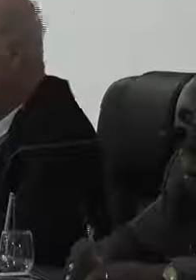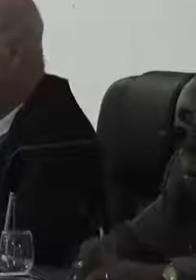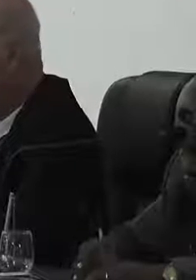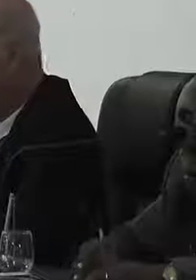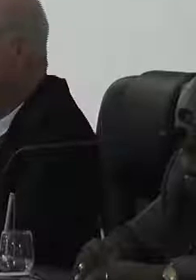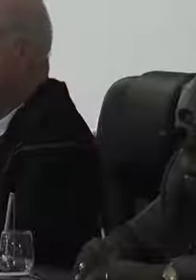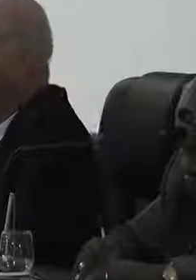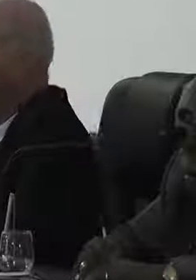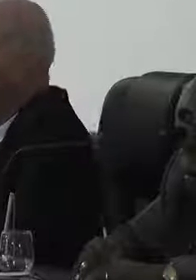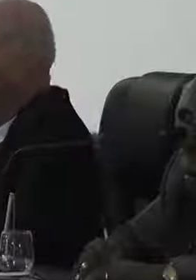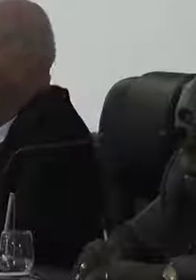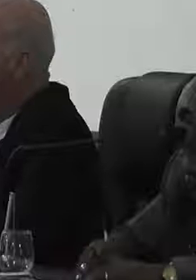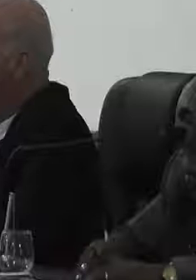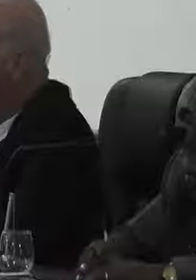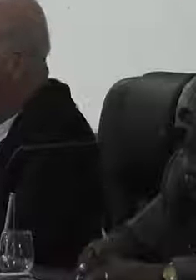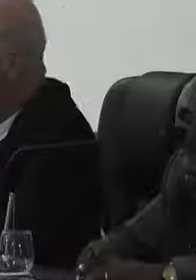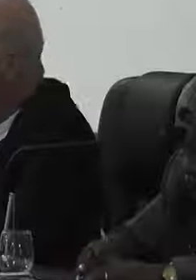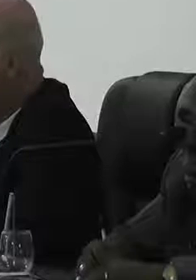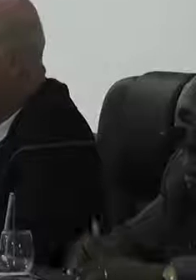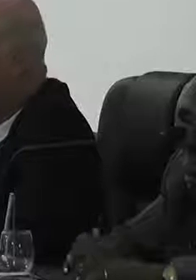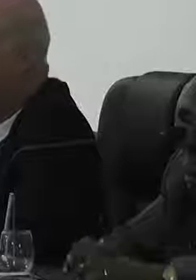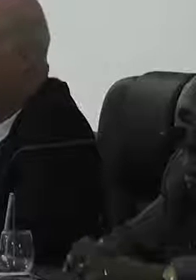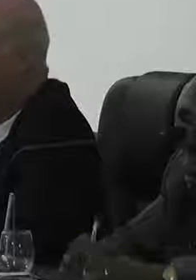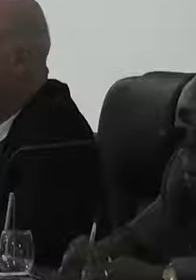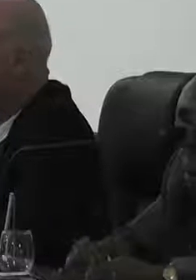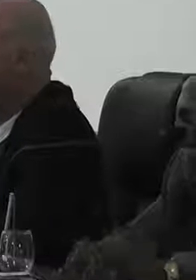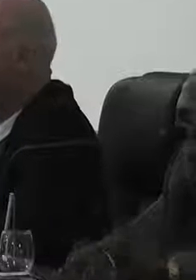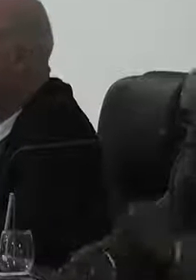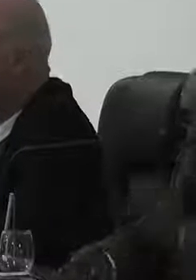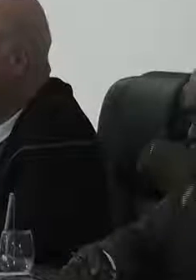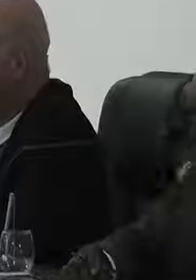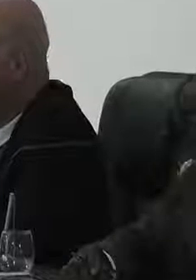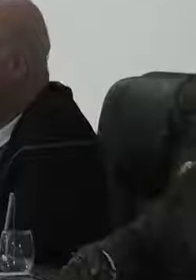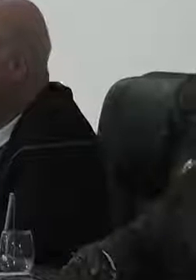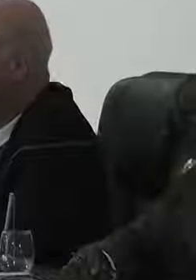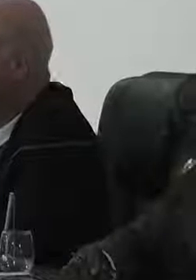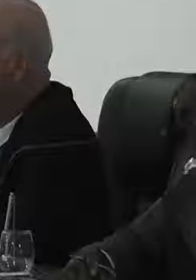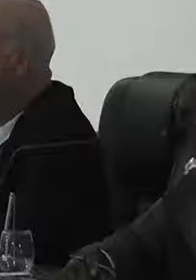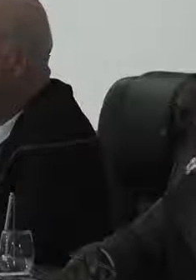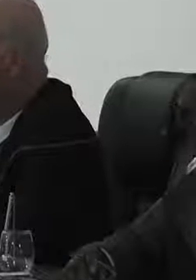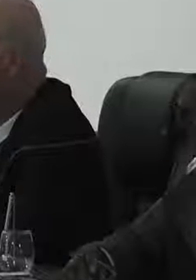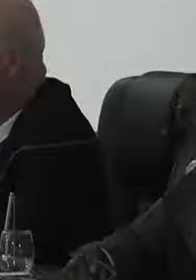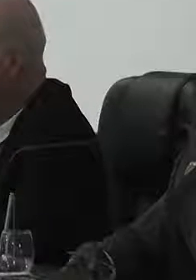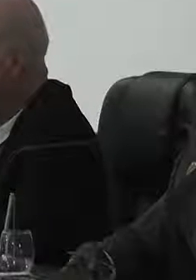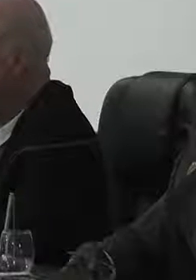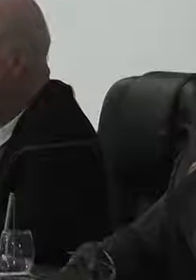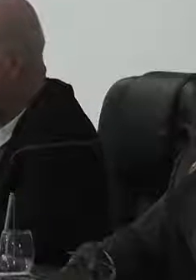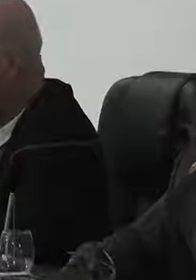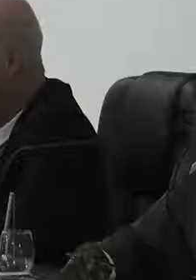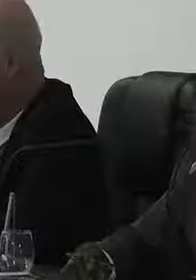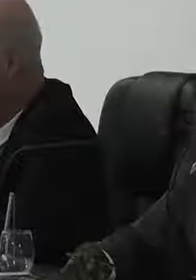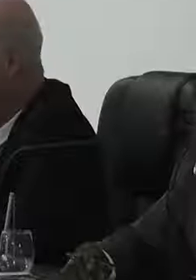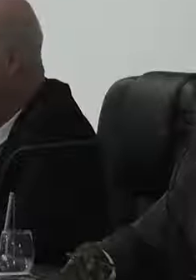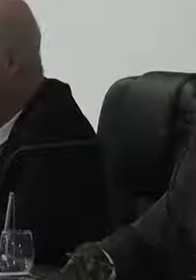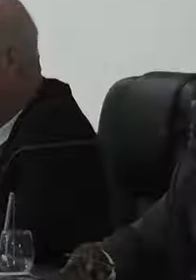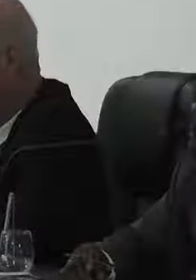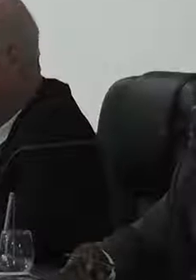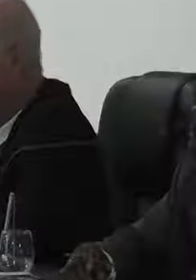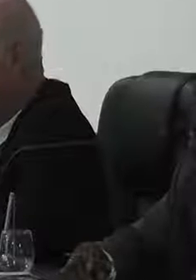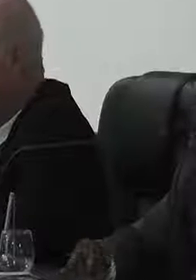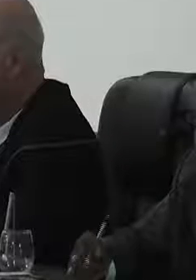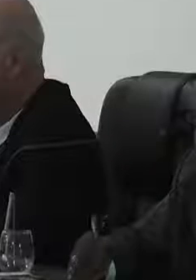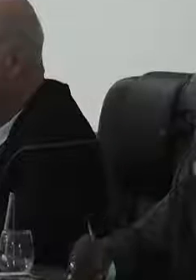de passeio. O que Ilhéus precisa é fomentar o que tem, está nas nossas mãos. Estou pegando a oportunidade que